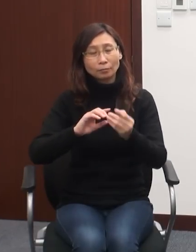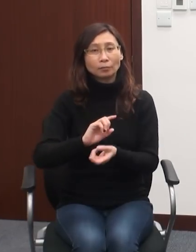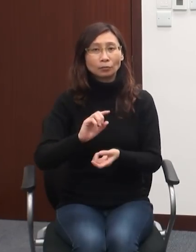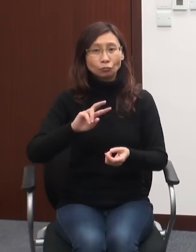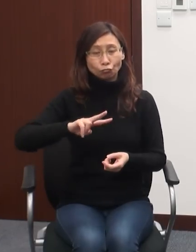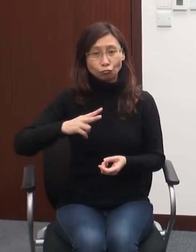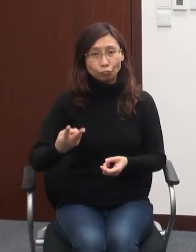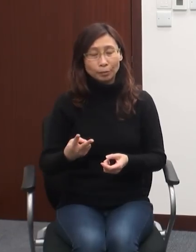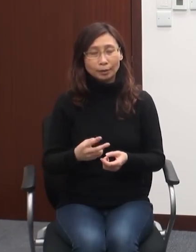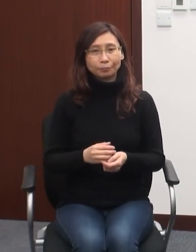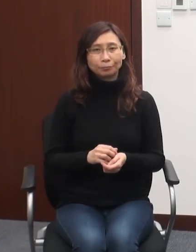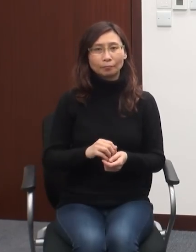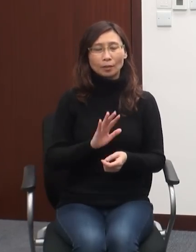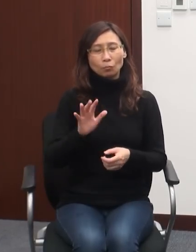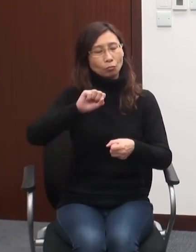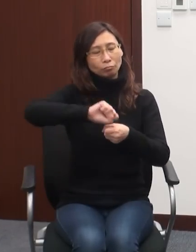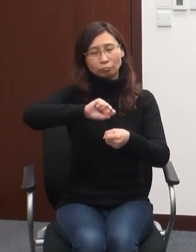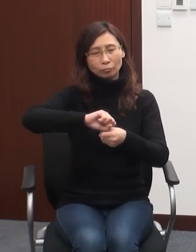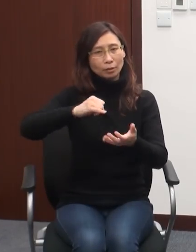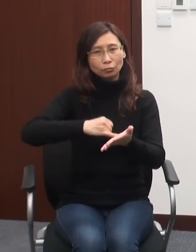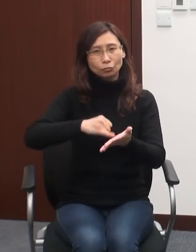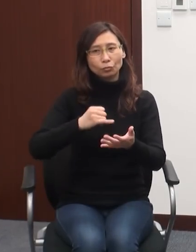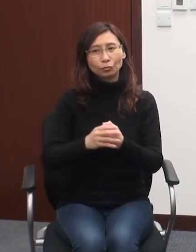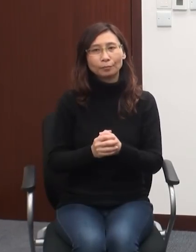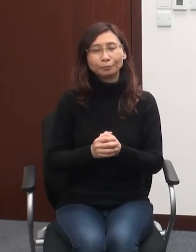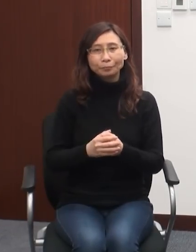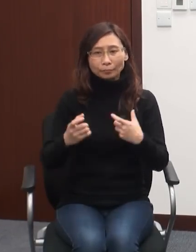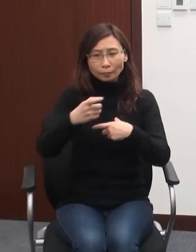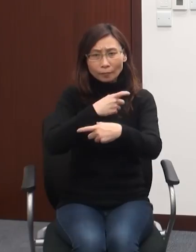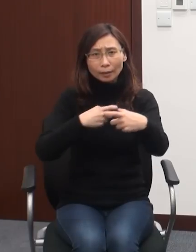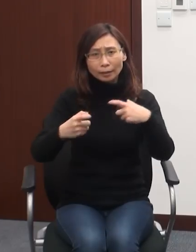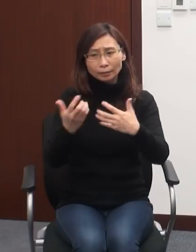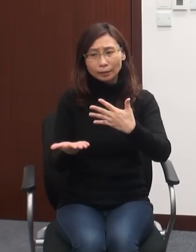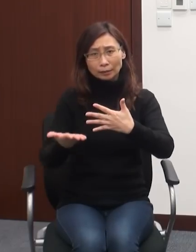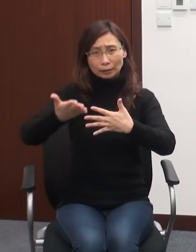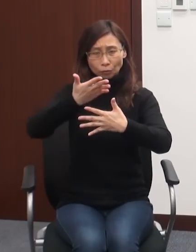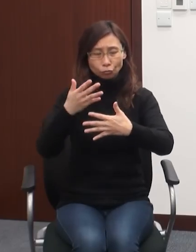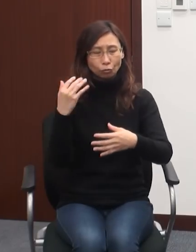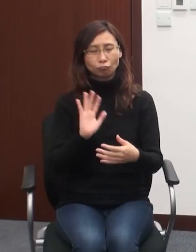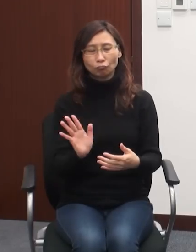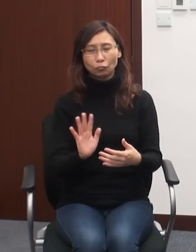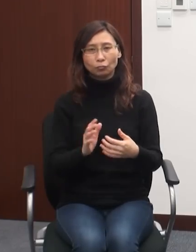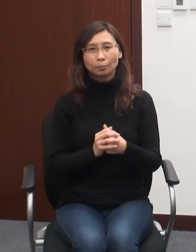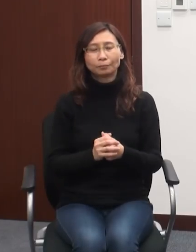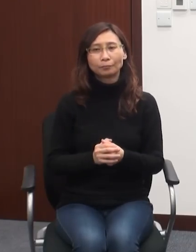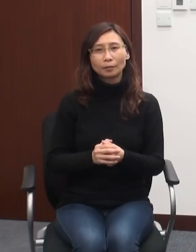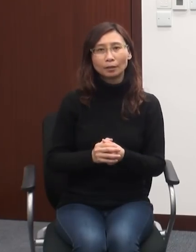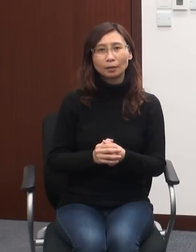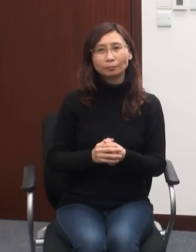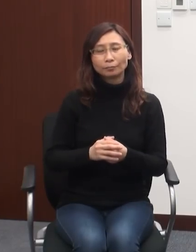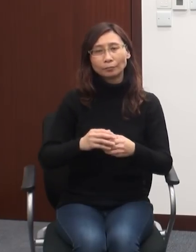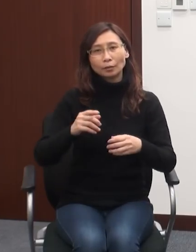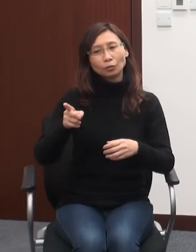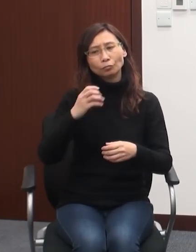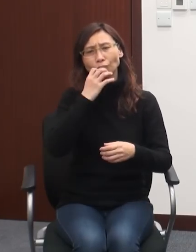去或者唔做其他嘢去令到個經濟增長嘅時候咧，嗰出現個所謂嗰個結構性財赤裏邊，